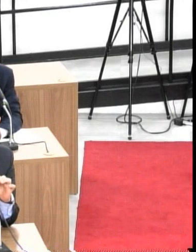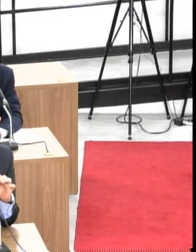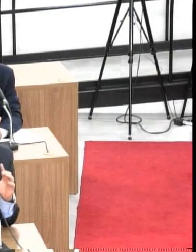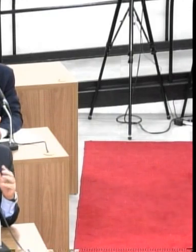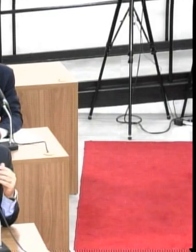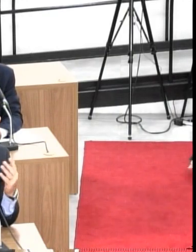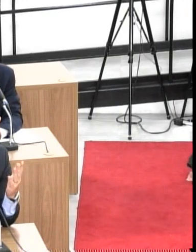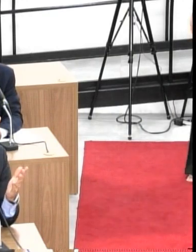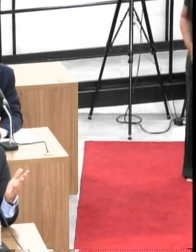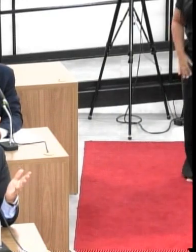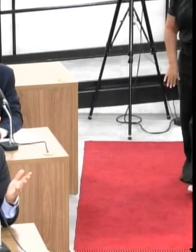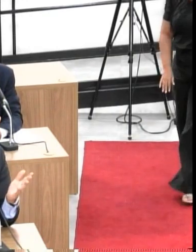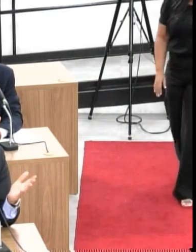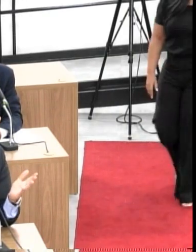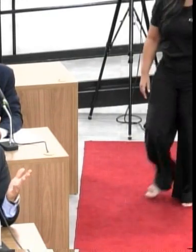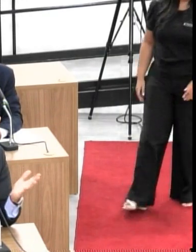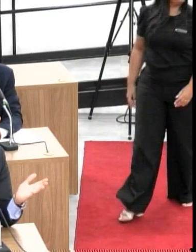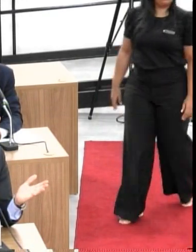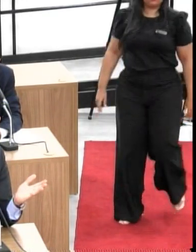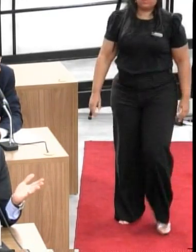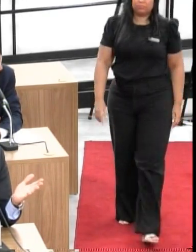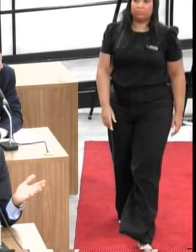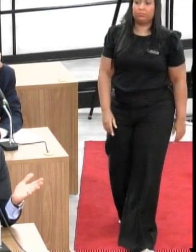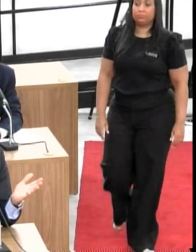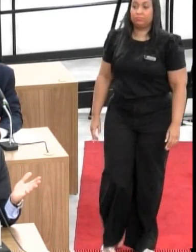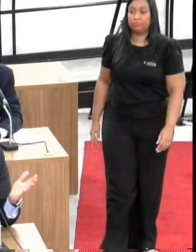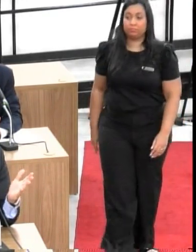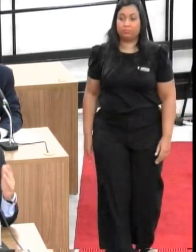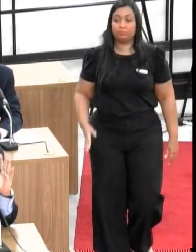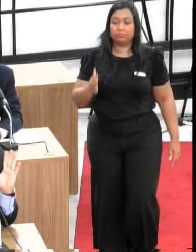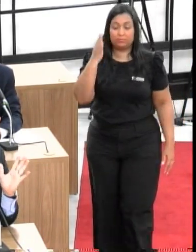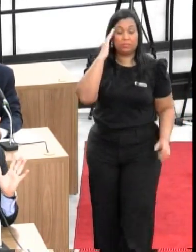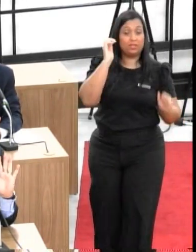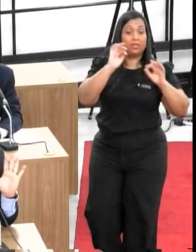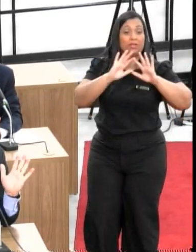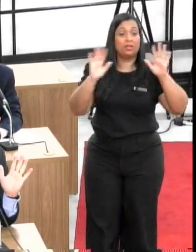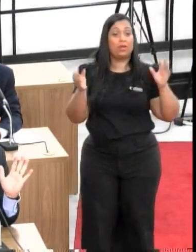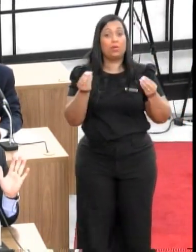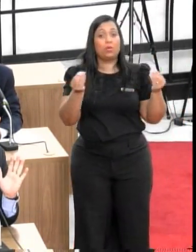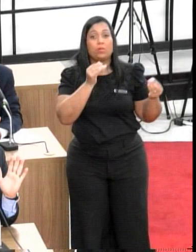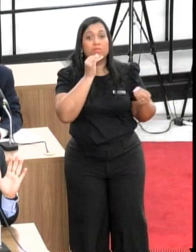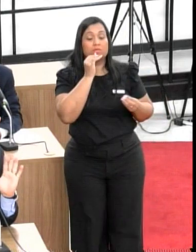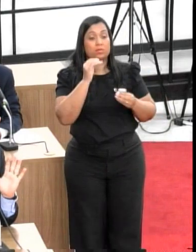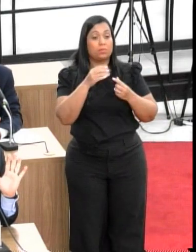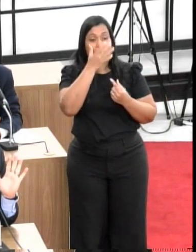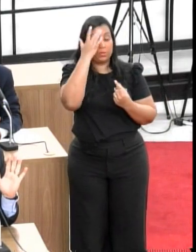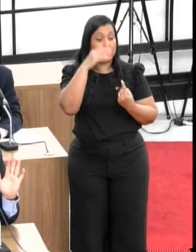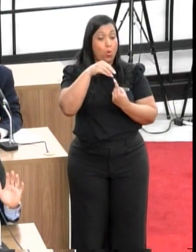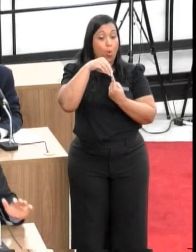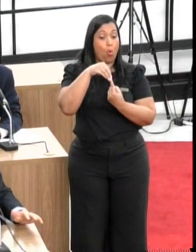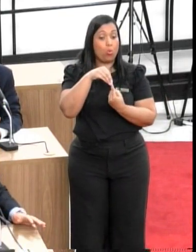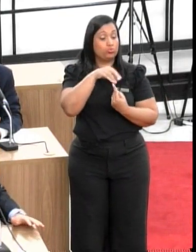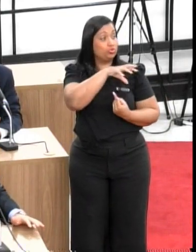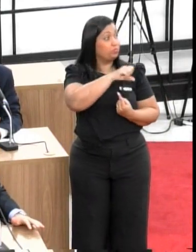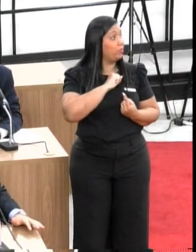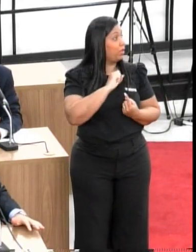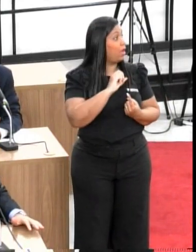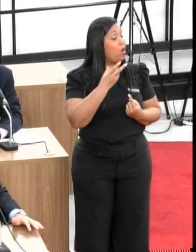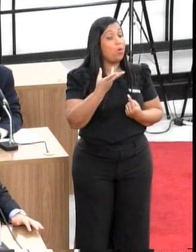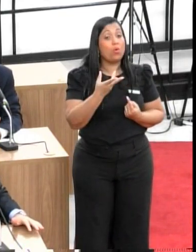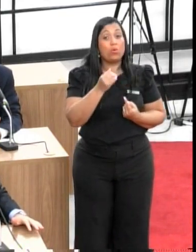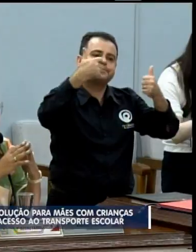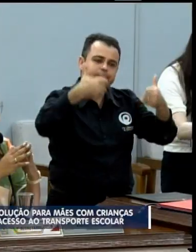ônibus pega, ou é porque falta o monitor nos ônibus? Não. Eu não consigo captar. Vou falar